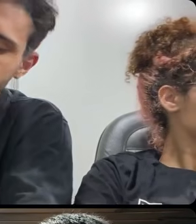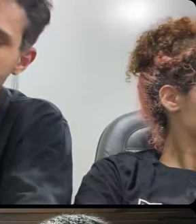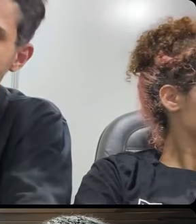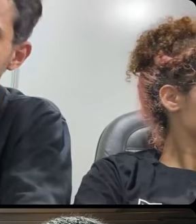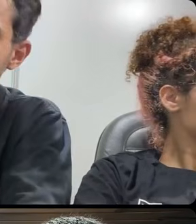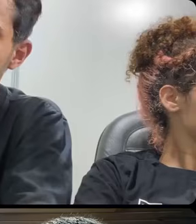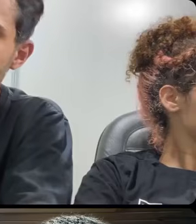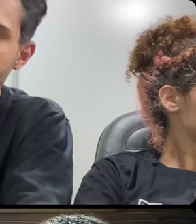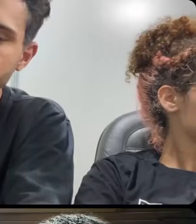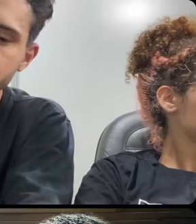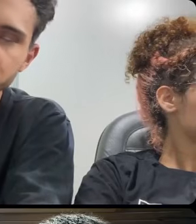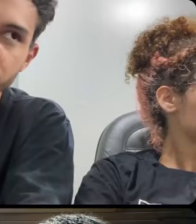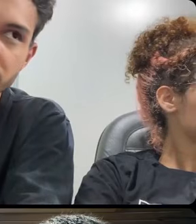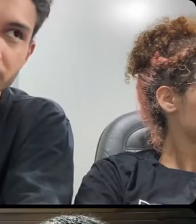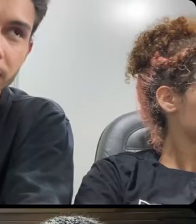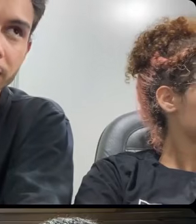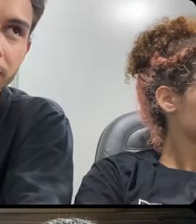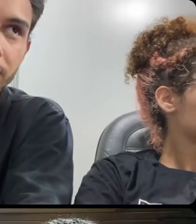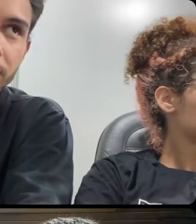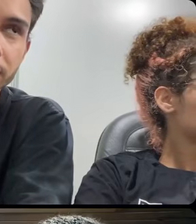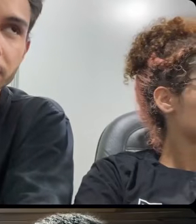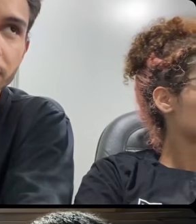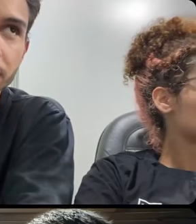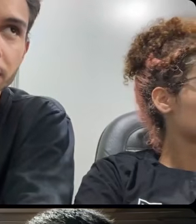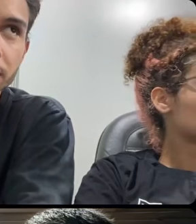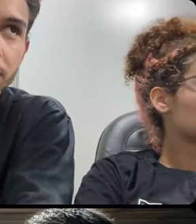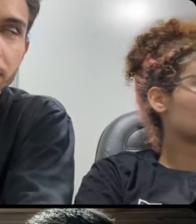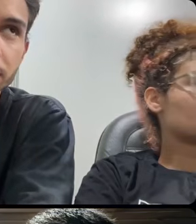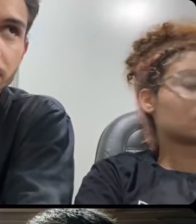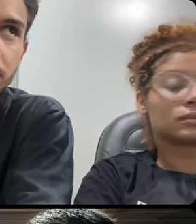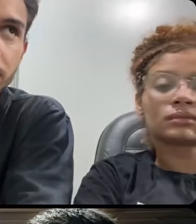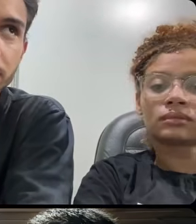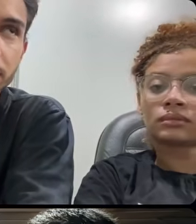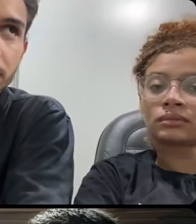Borja, eu tinha mais ou menos